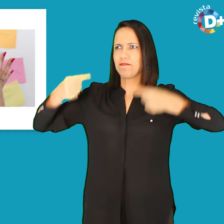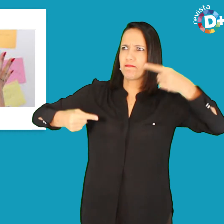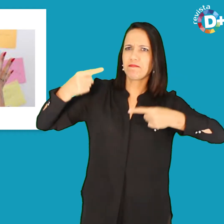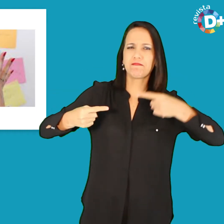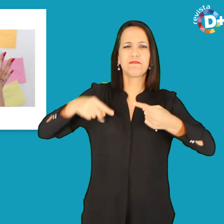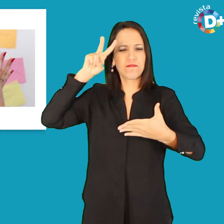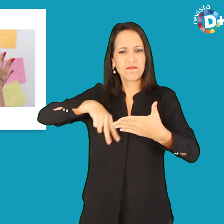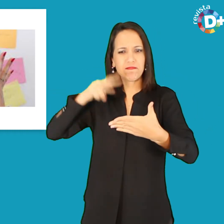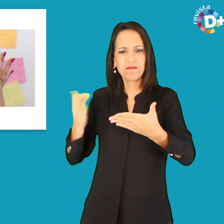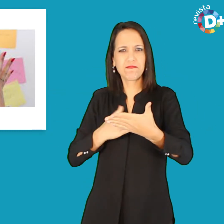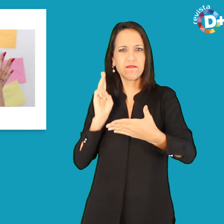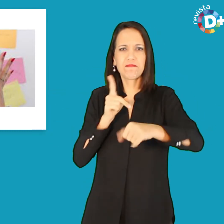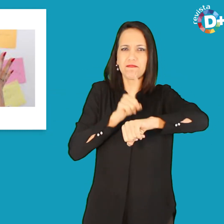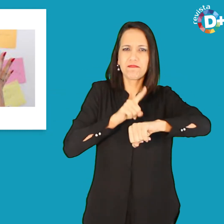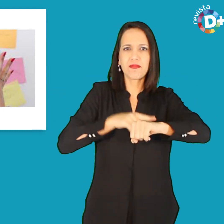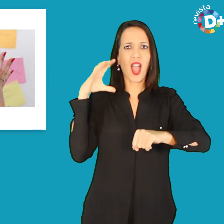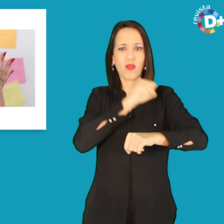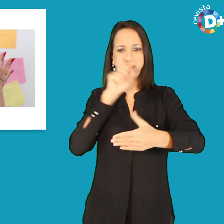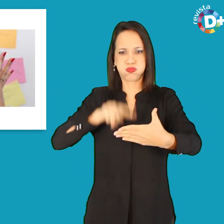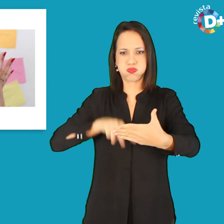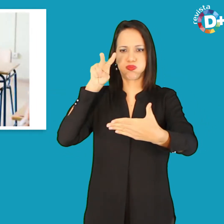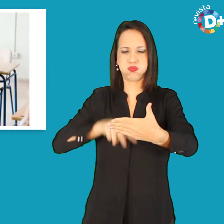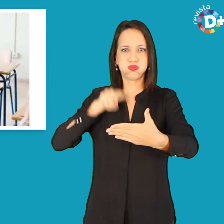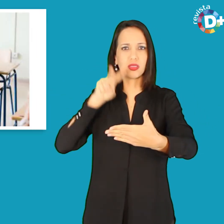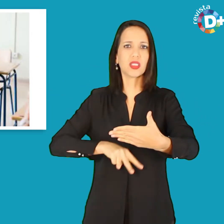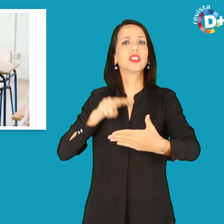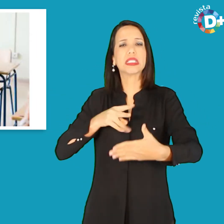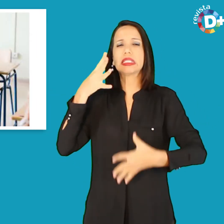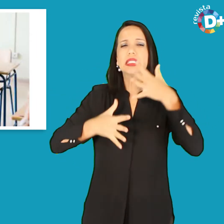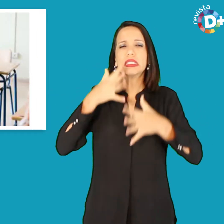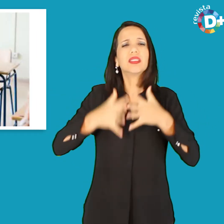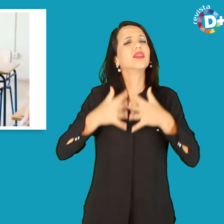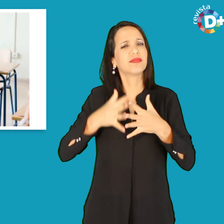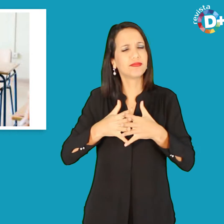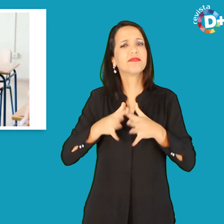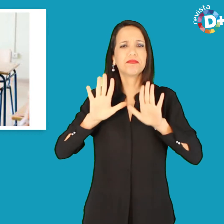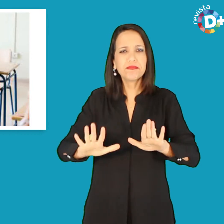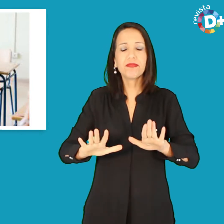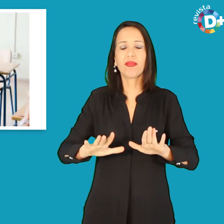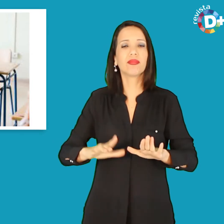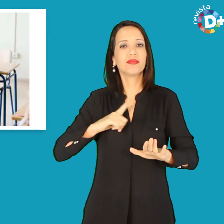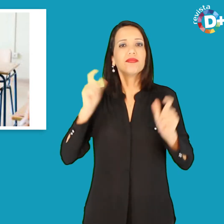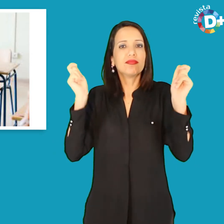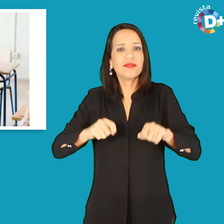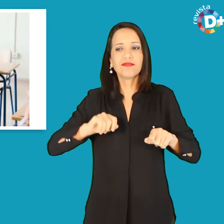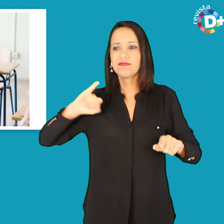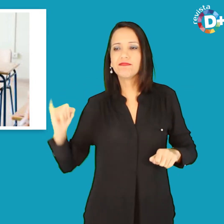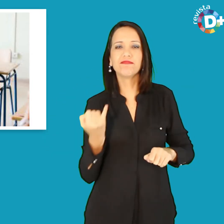ao mesmo tempo e rapidamente. Atrapalho-me profundamente, mas me dei conta que posso tirar proveito daquilo que outras pessoas